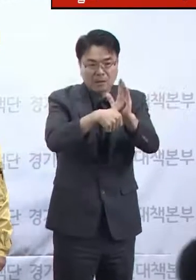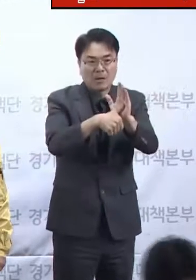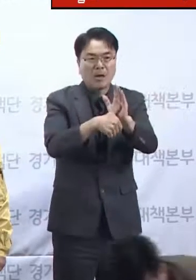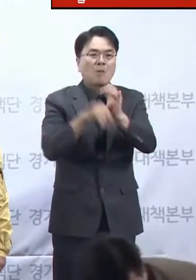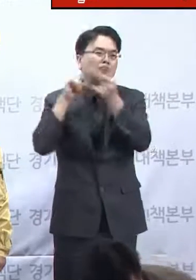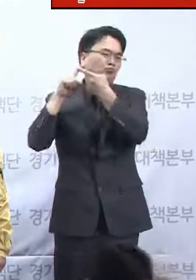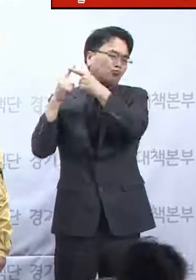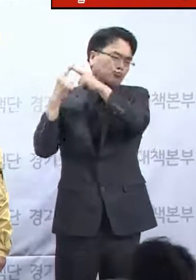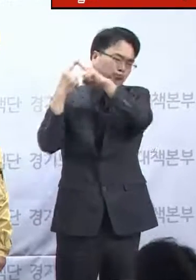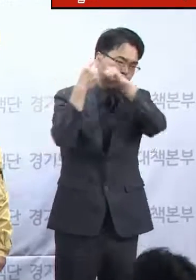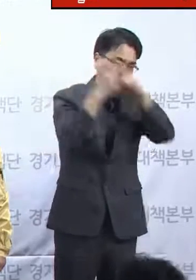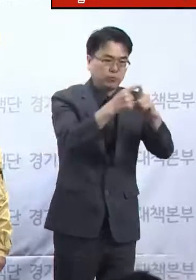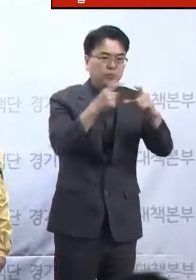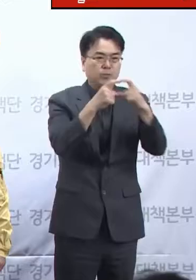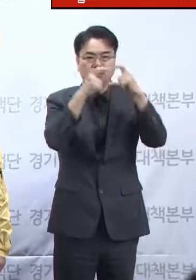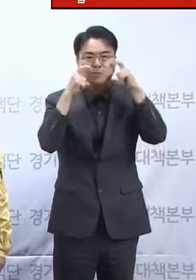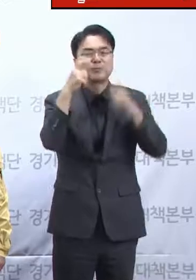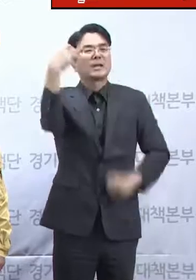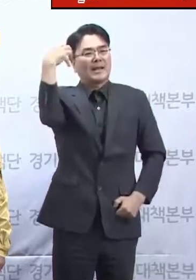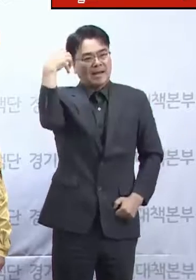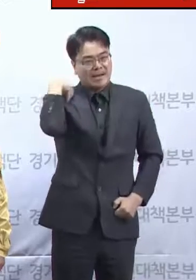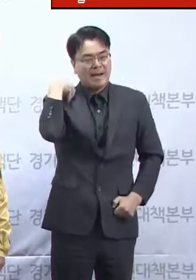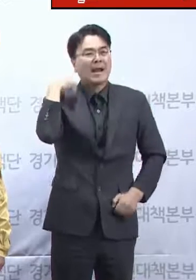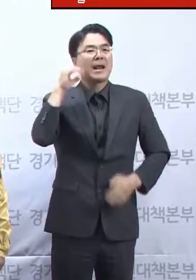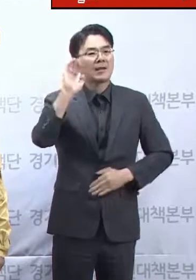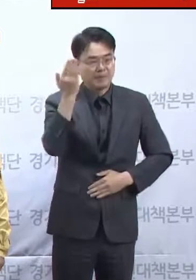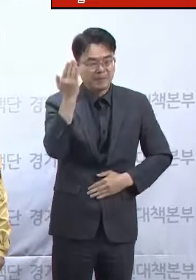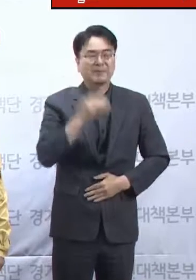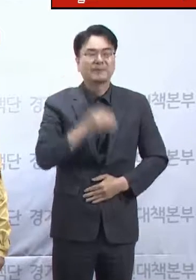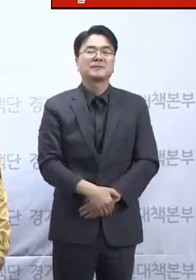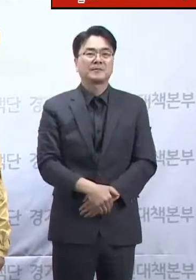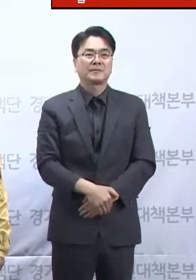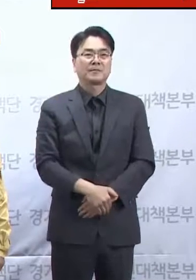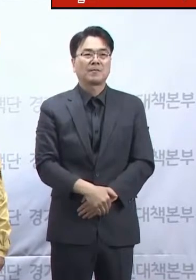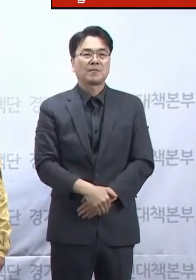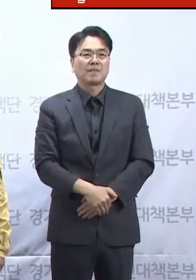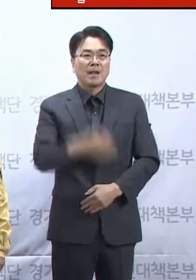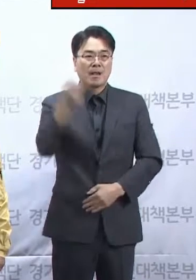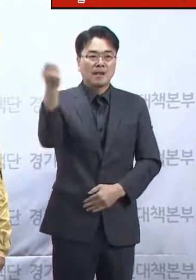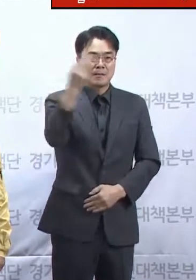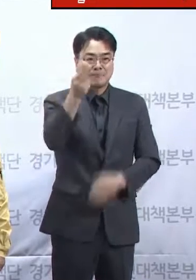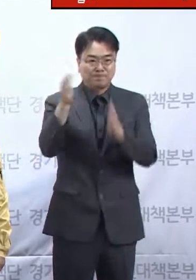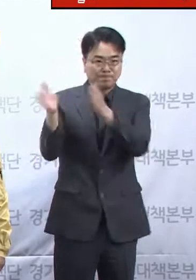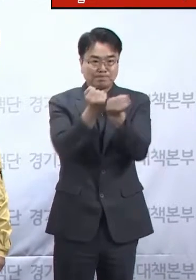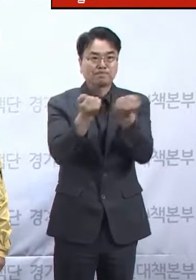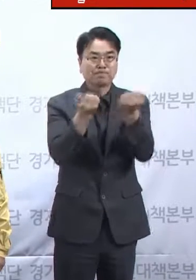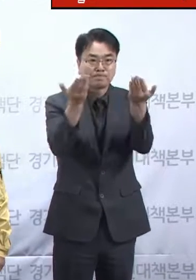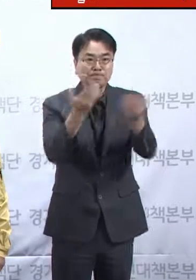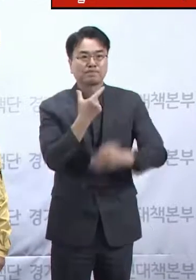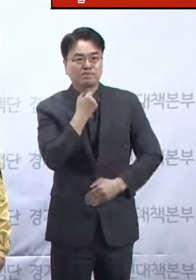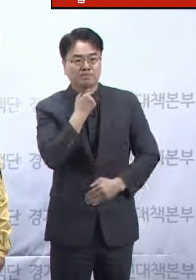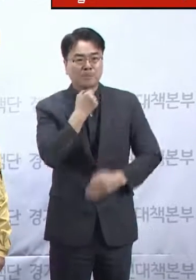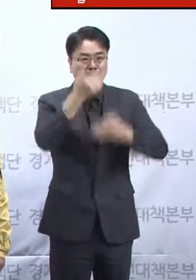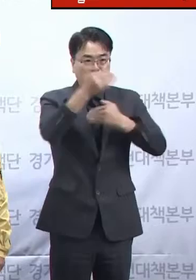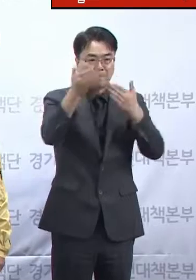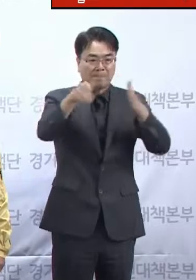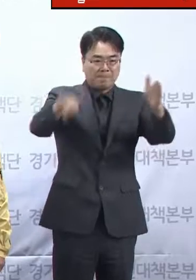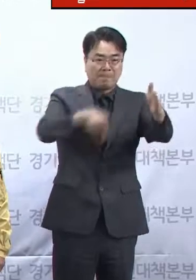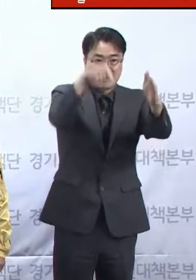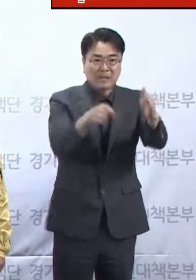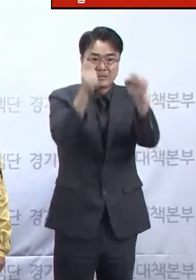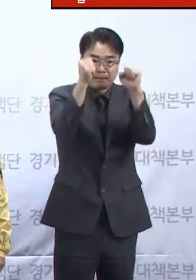반드시 마스크를 의무적으로 착용해야 합니다. 다시 한번 정리하면 실내의 경우는